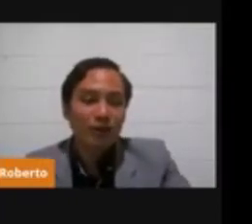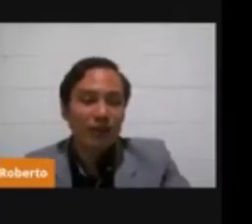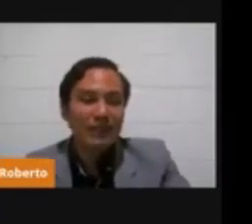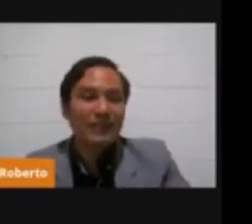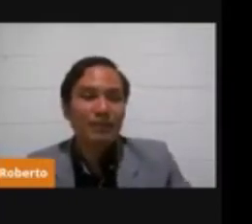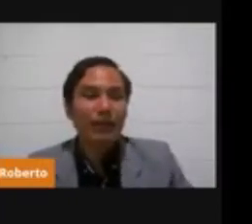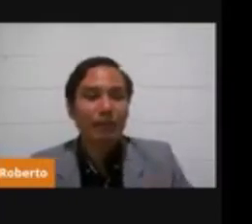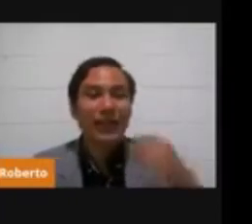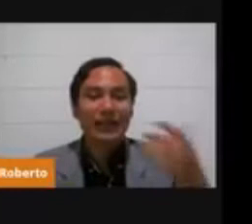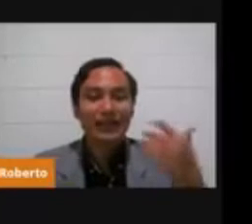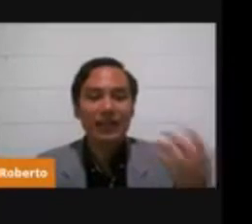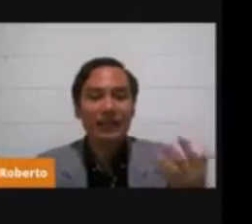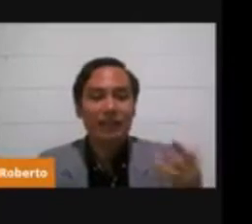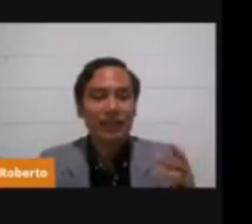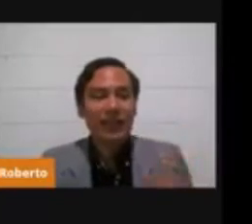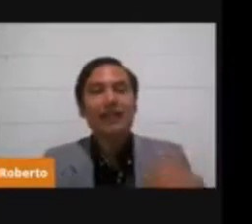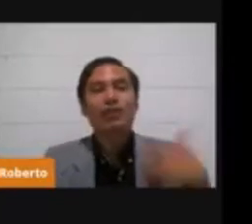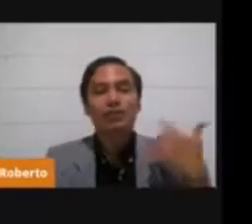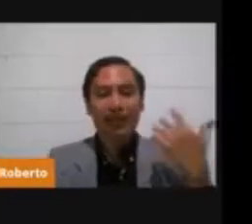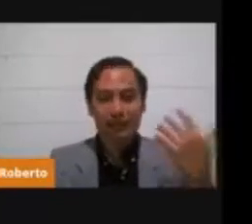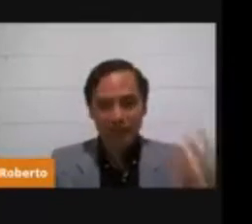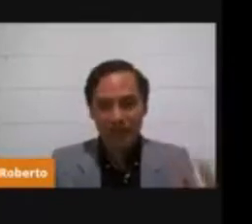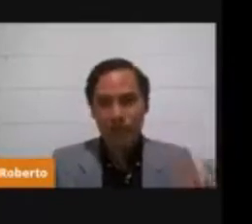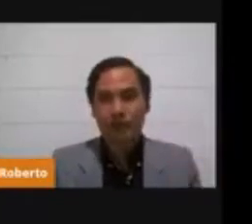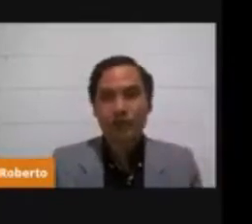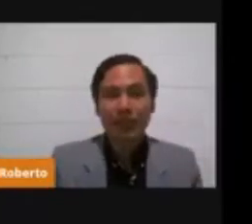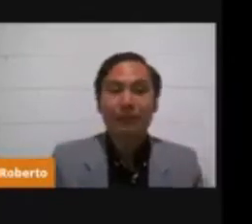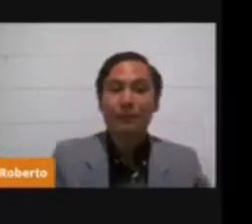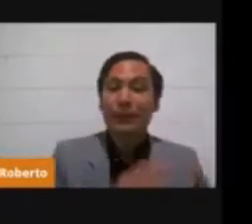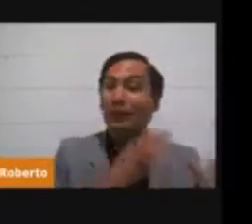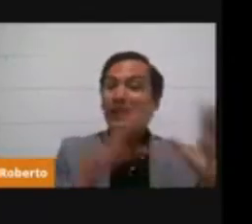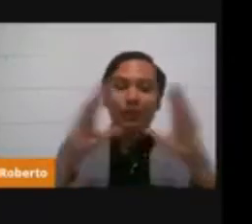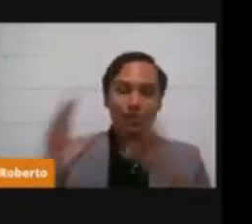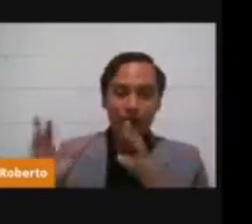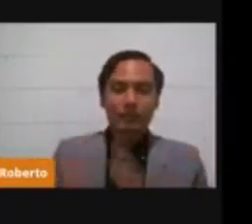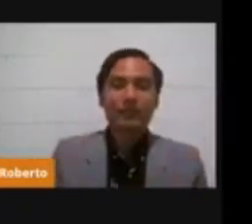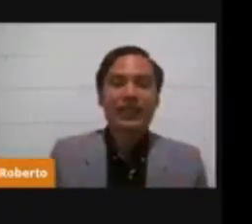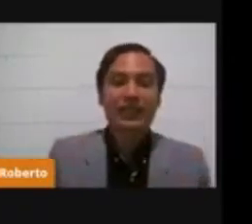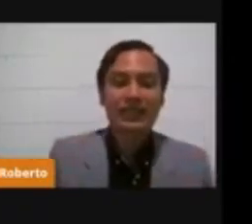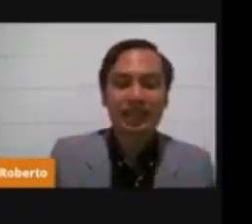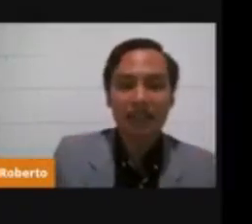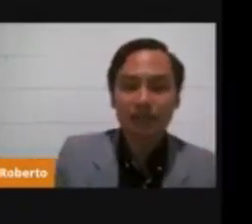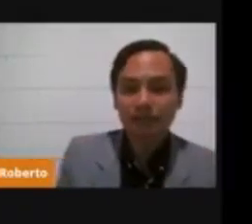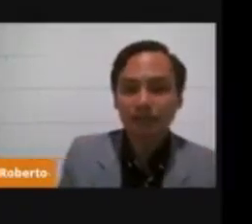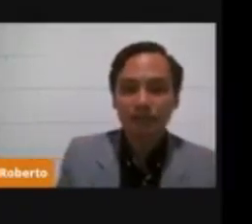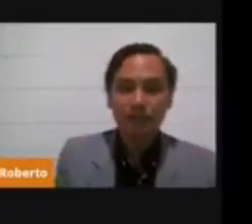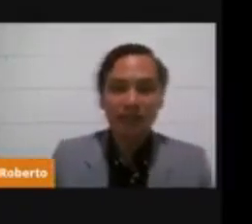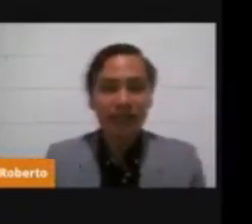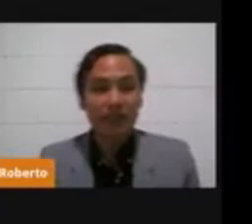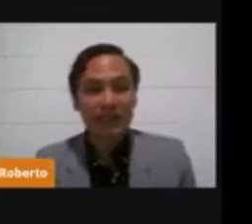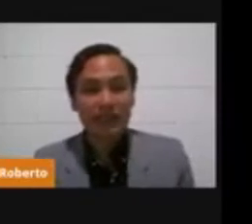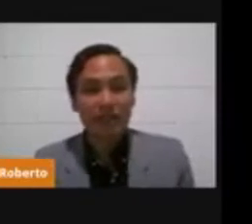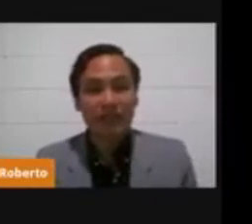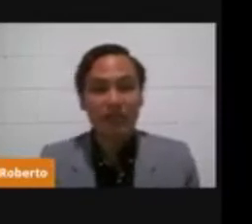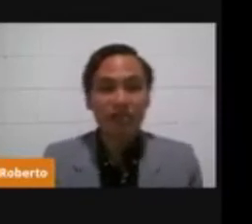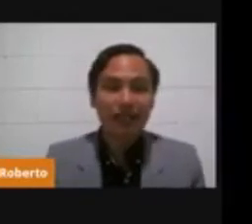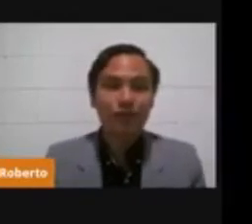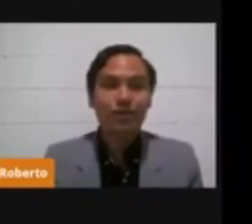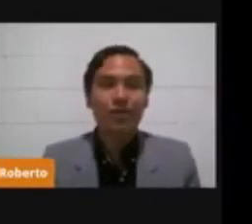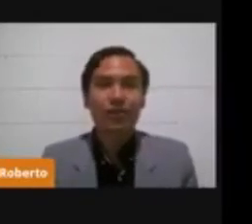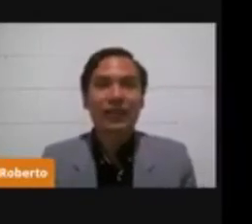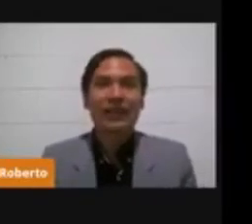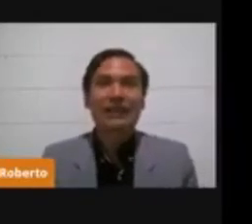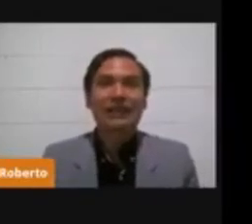no pueden participar plenamente en los espacios. Pero la inclusión, que es el tema que estamos hablando,